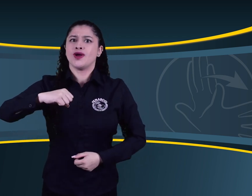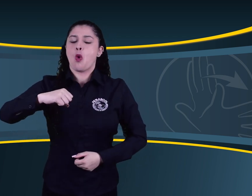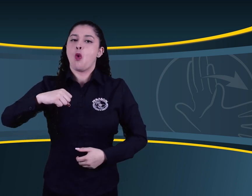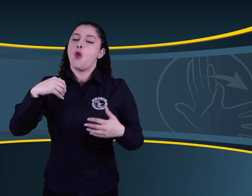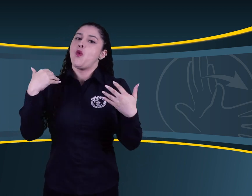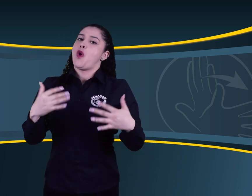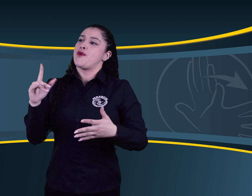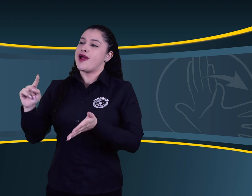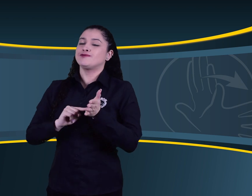sordos